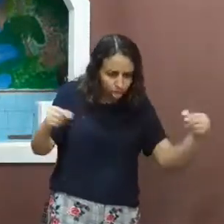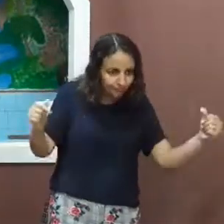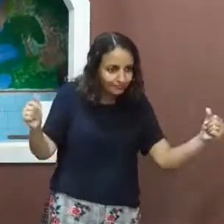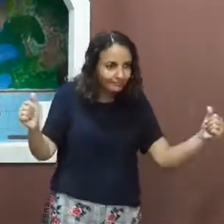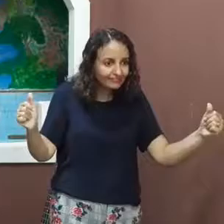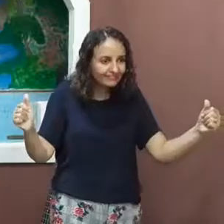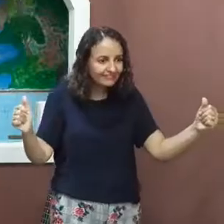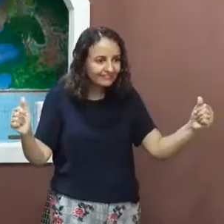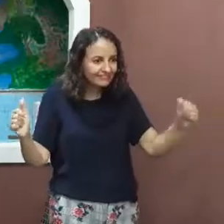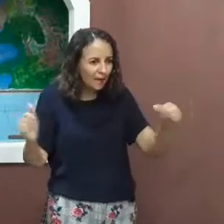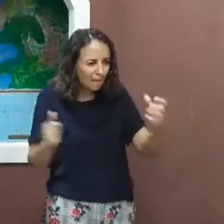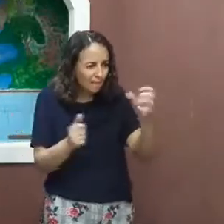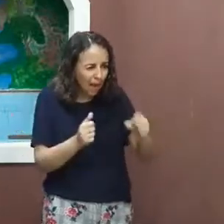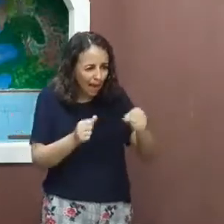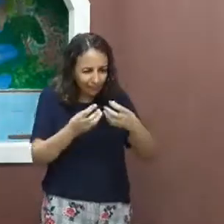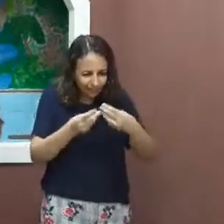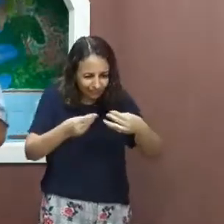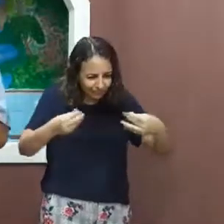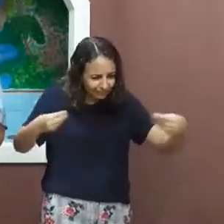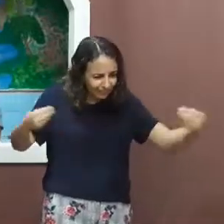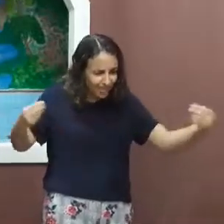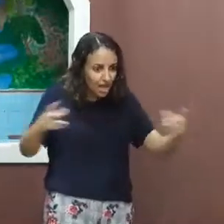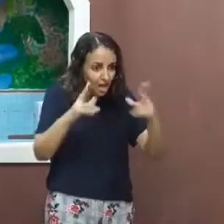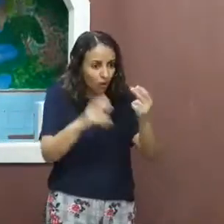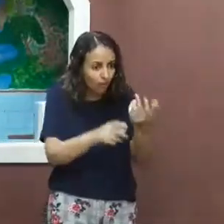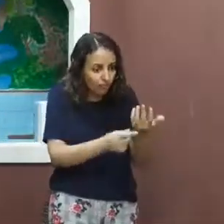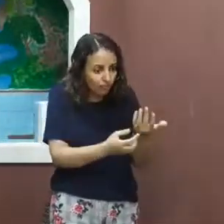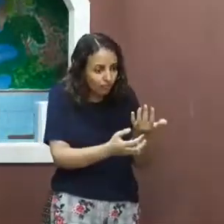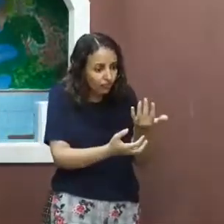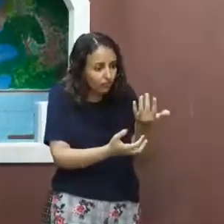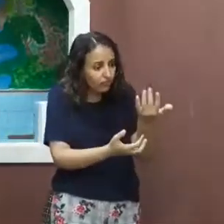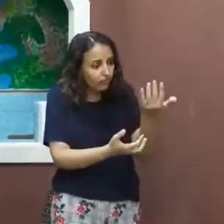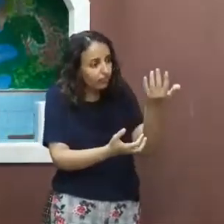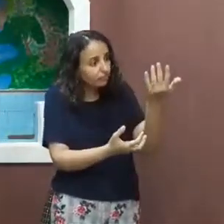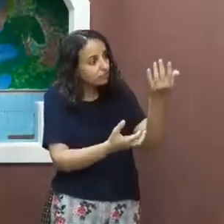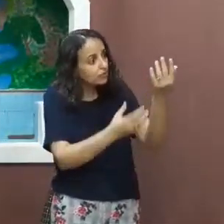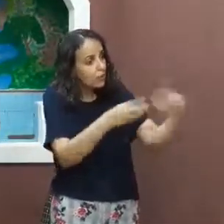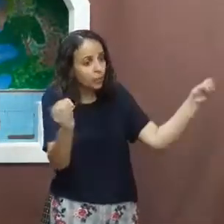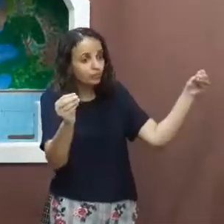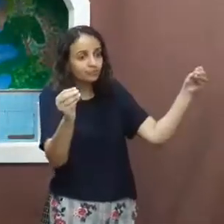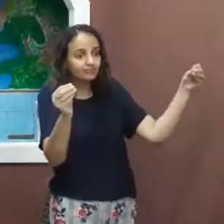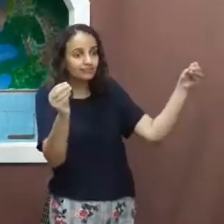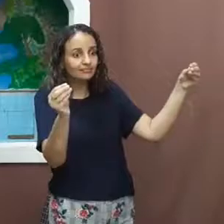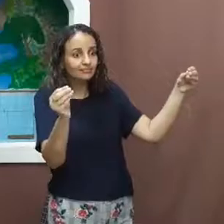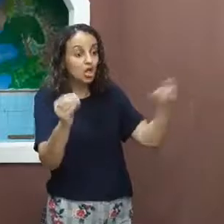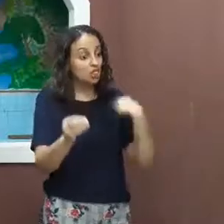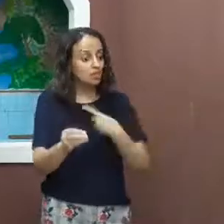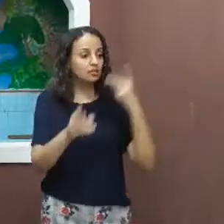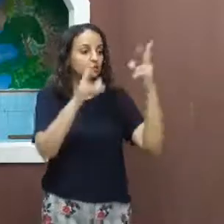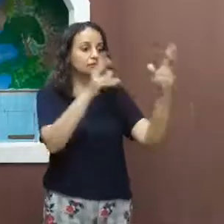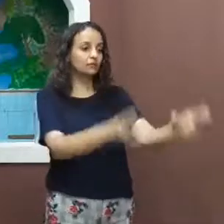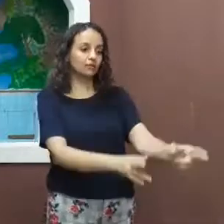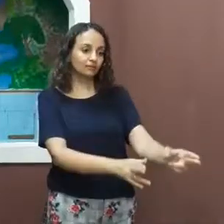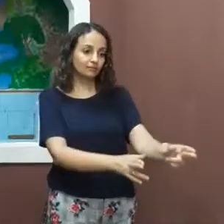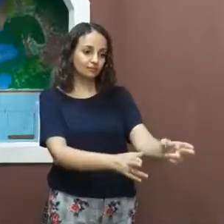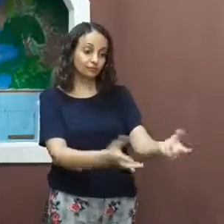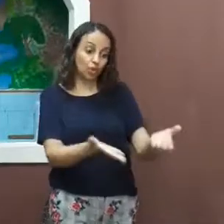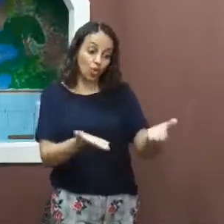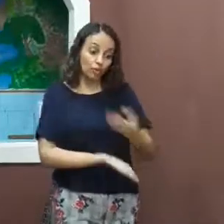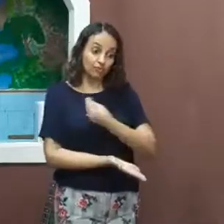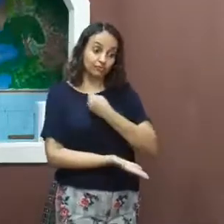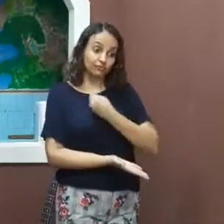sumiu. Você é como um vapor, eu sou como um vapor que hoje existo e amanhã eu posso não